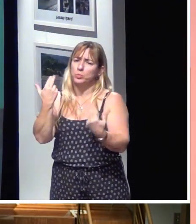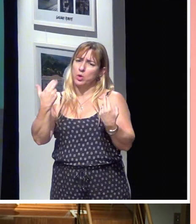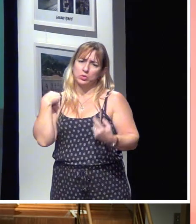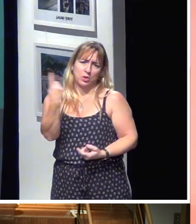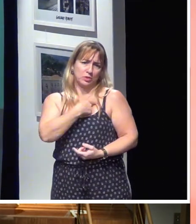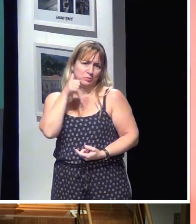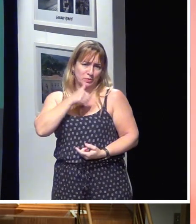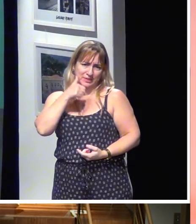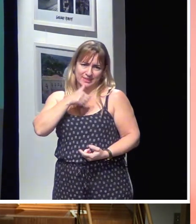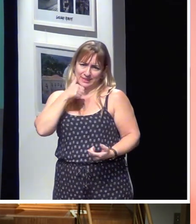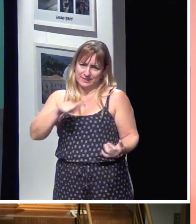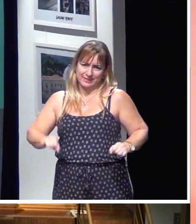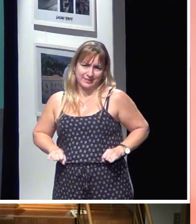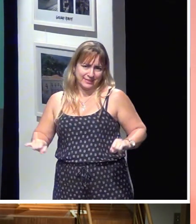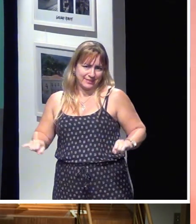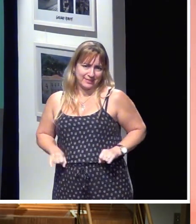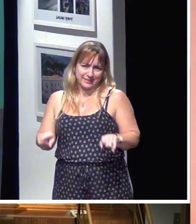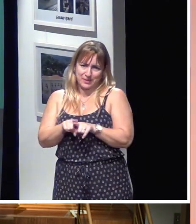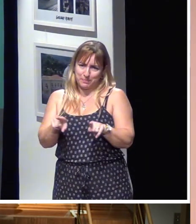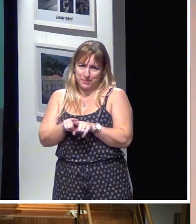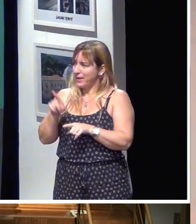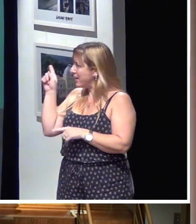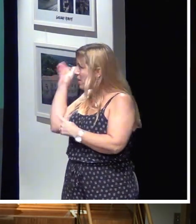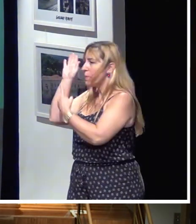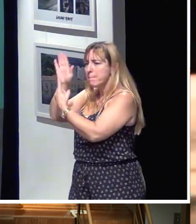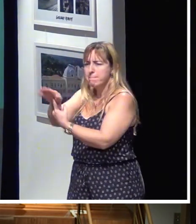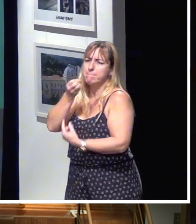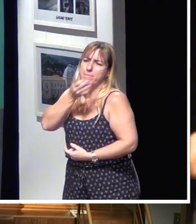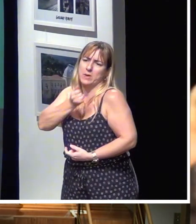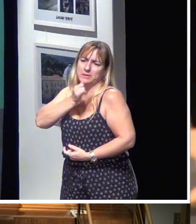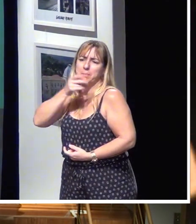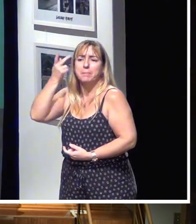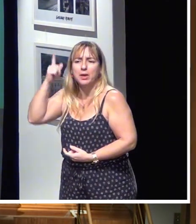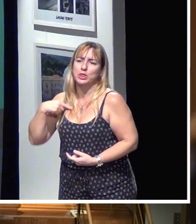Nesse vídeo, ele mostra o assassinato da Marielle, mostra que nós mulheres também sofremos isso.